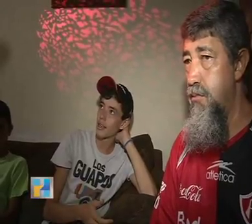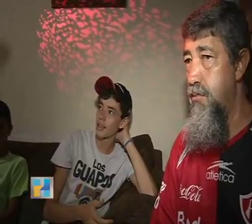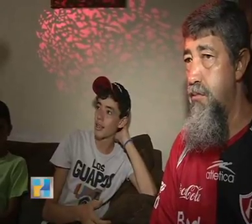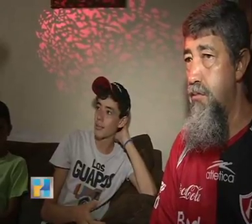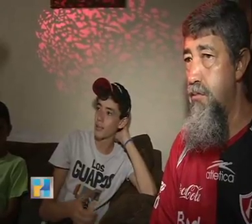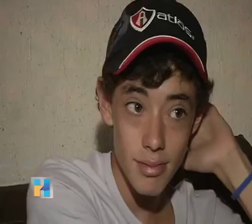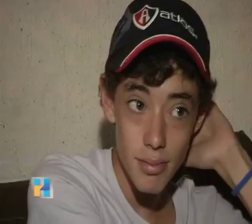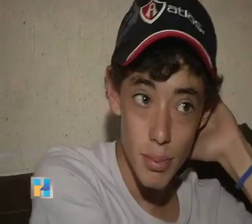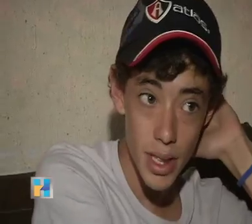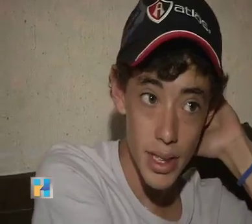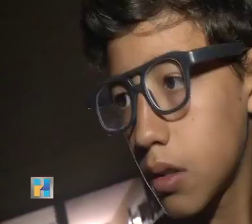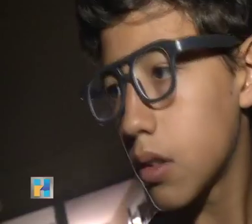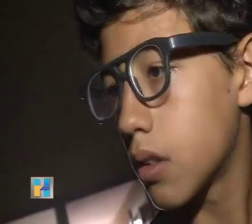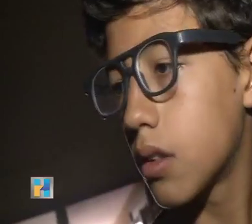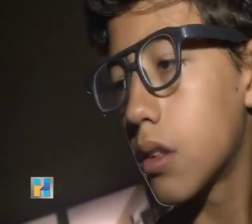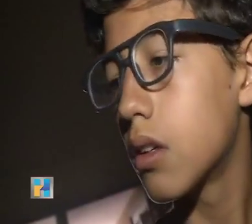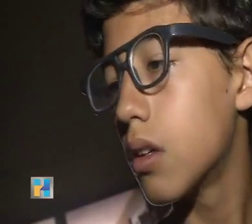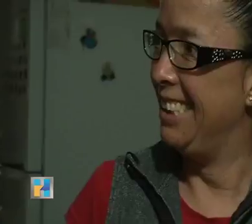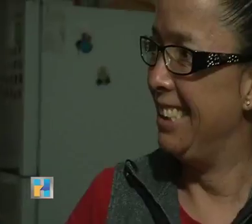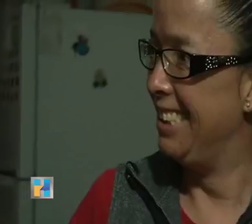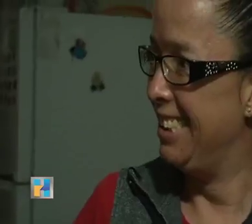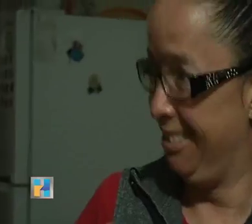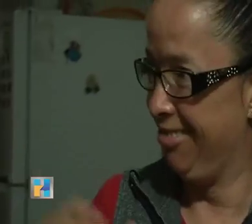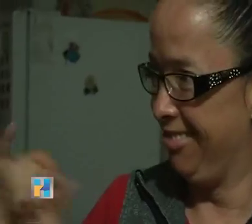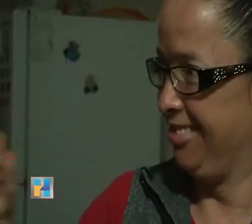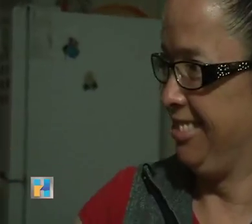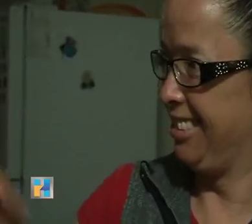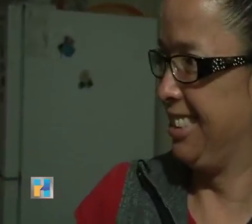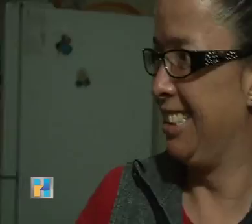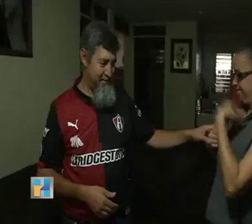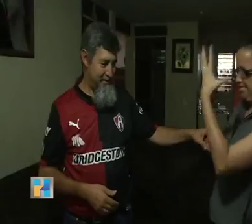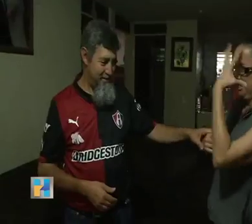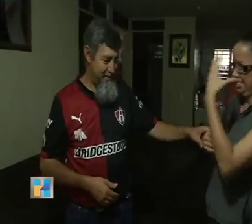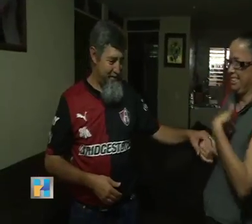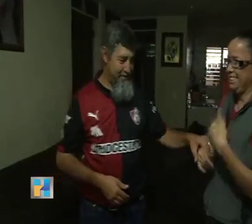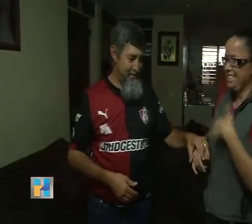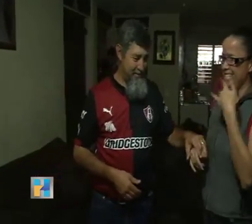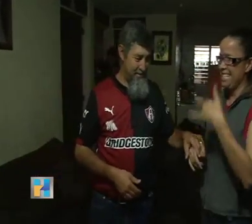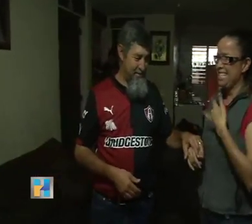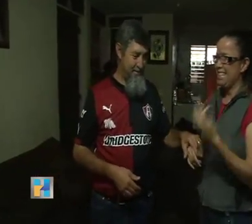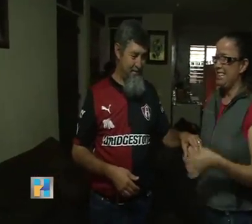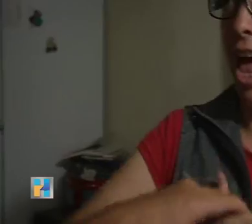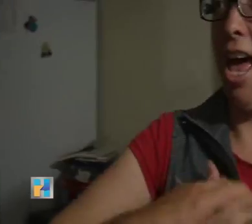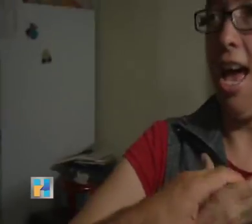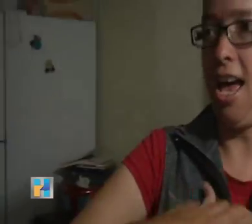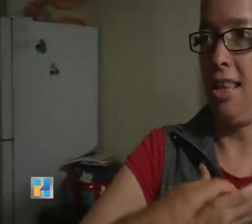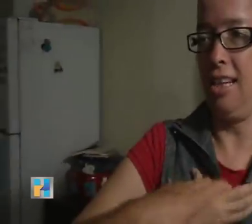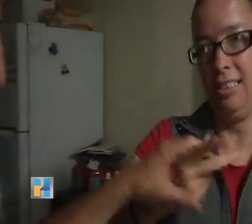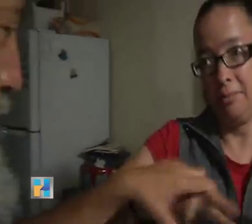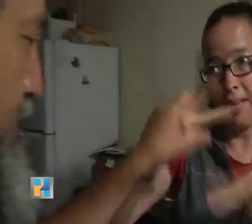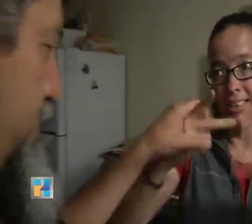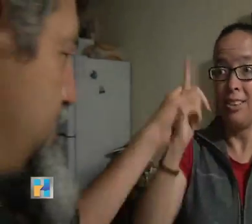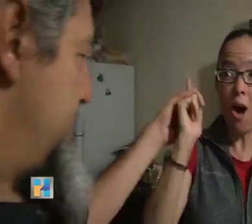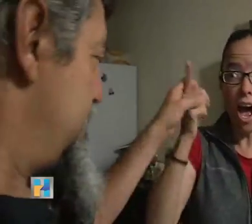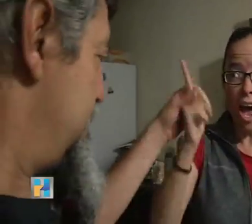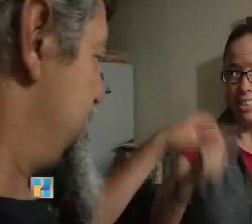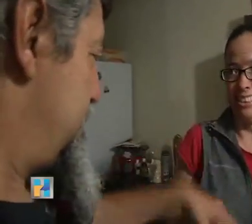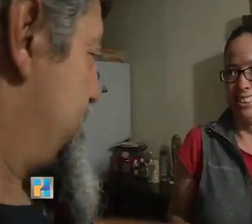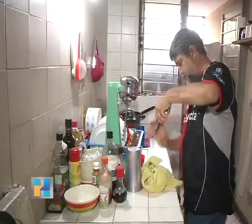casa, Adrián y Omar. Adriana, su esposa, tampoco oye ni habla. Ella trabaja en Catastro, en Zapopan, así que el